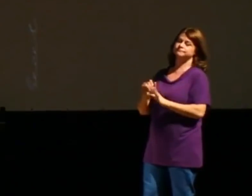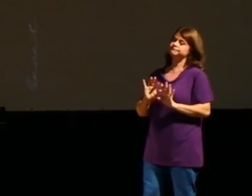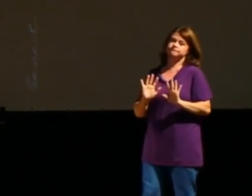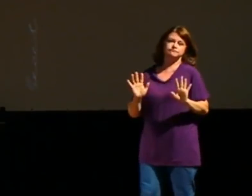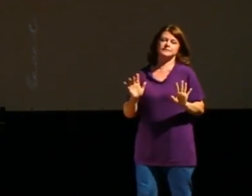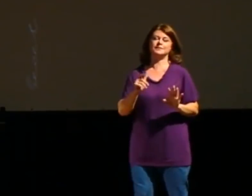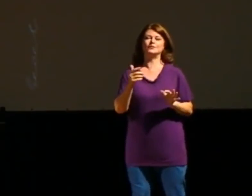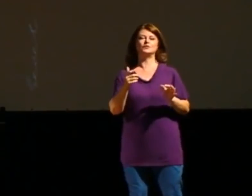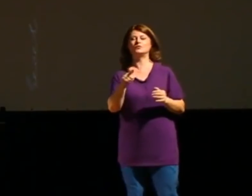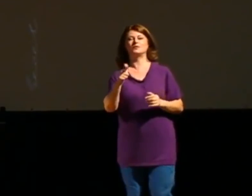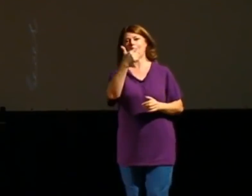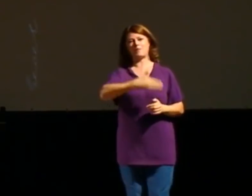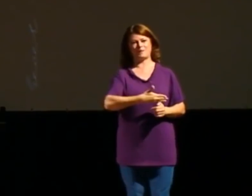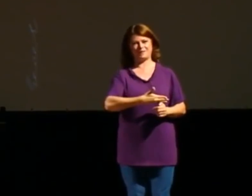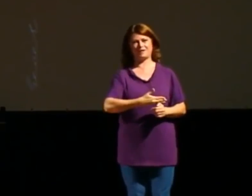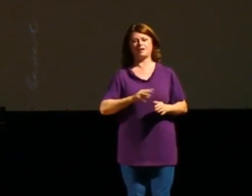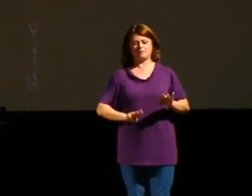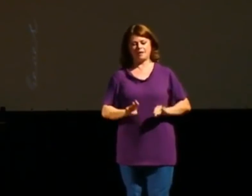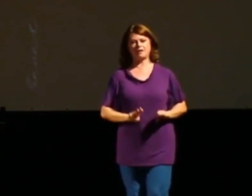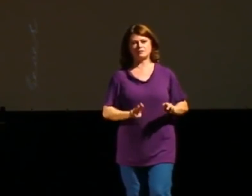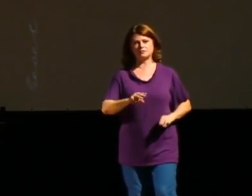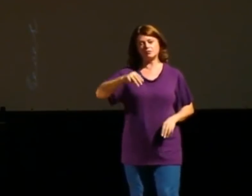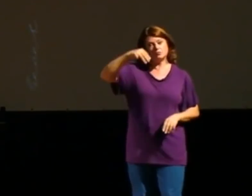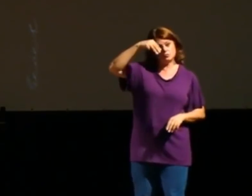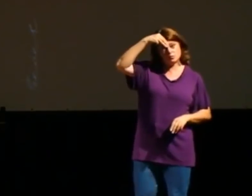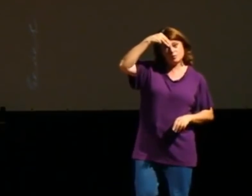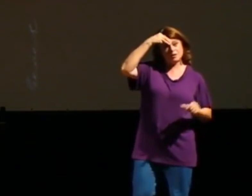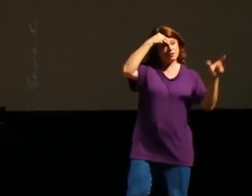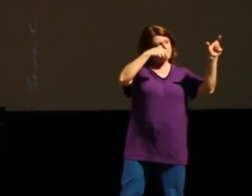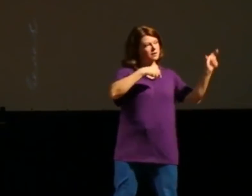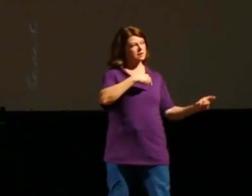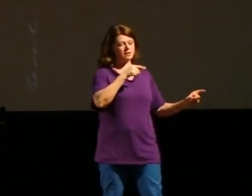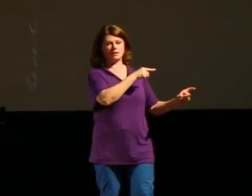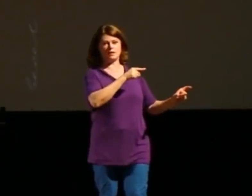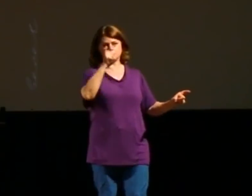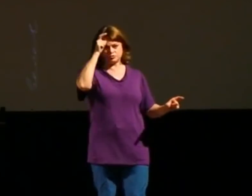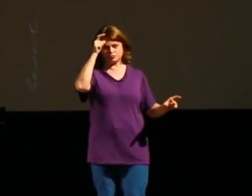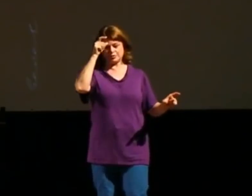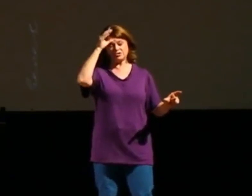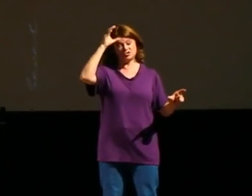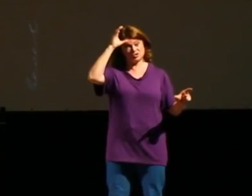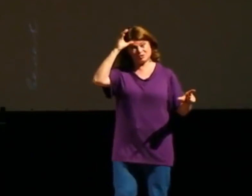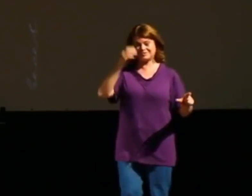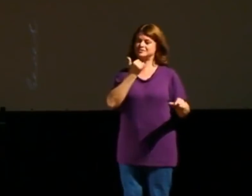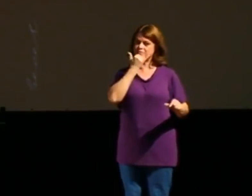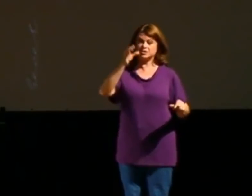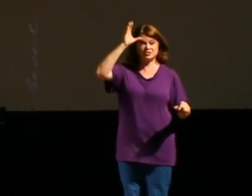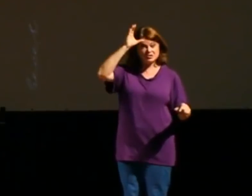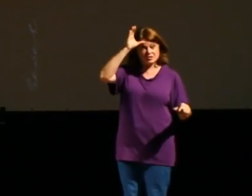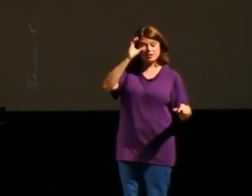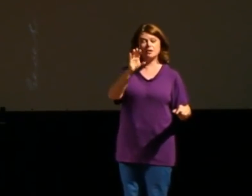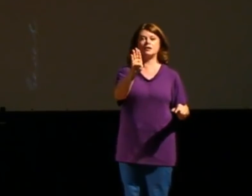Marcos é sobrinho de Barnabé, um que acompanhou Paulo na viagem missionária e depois se separa de Paulo e